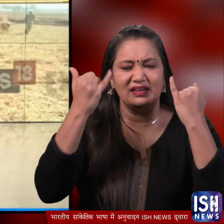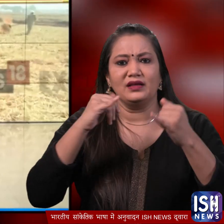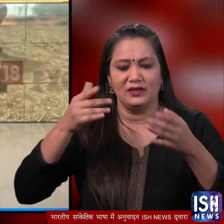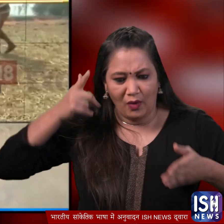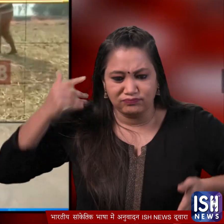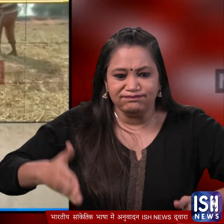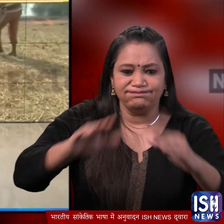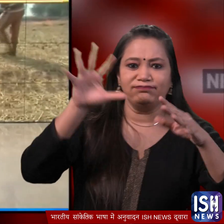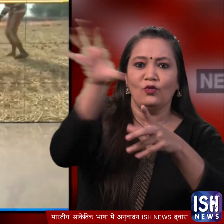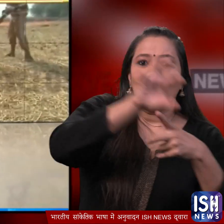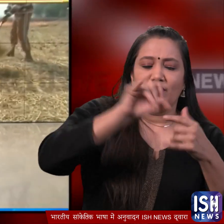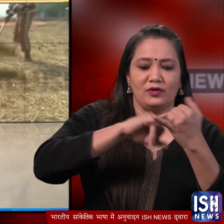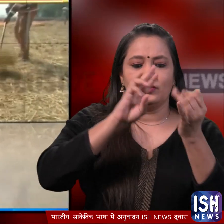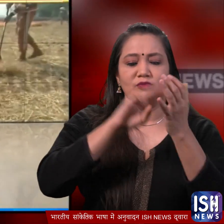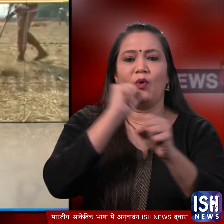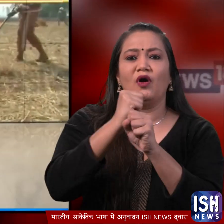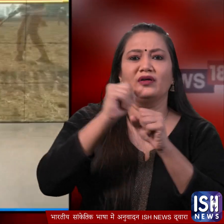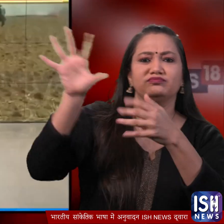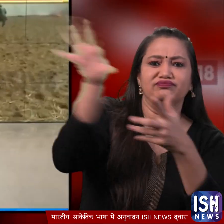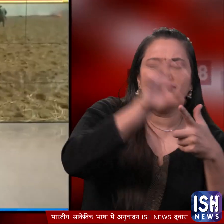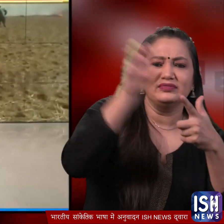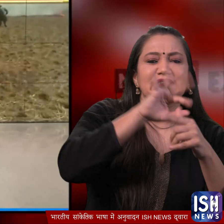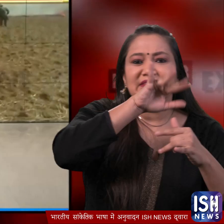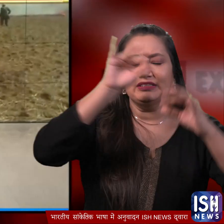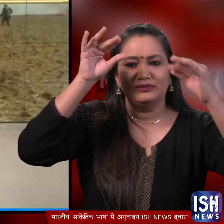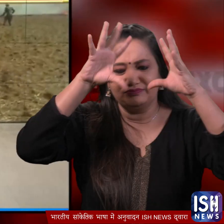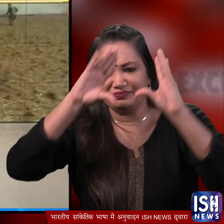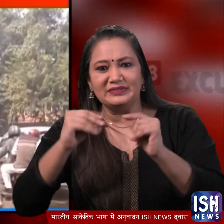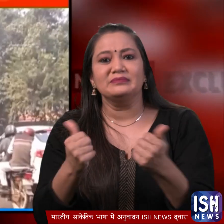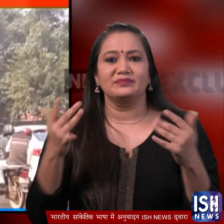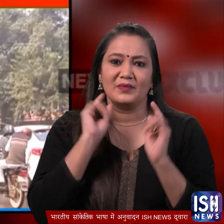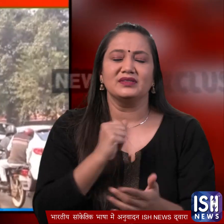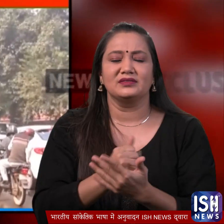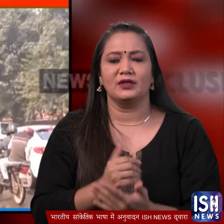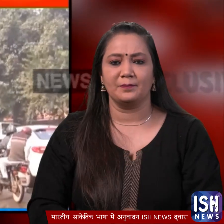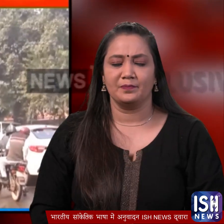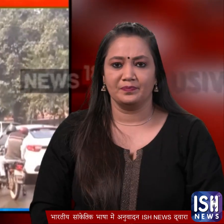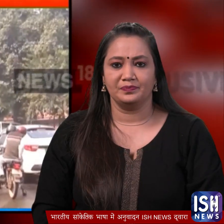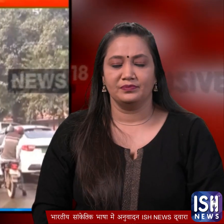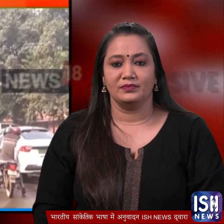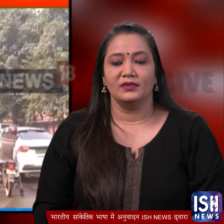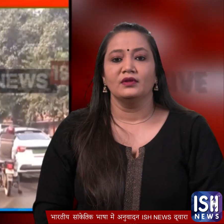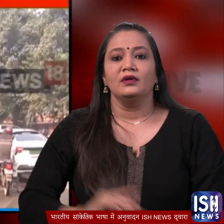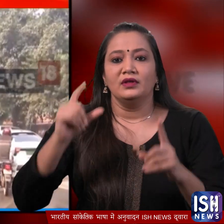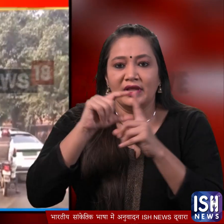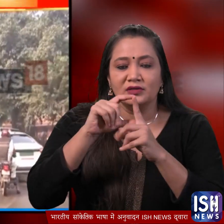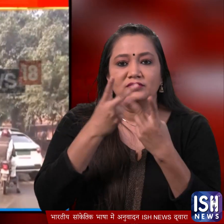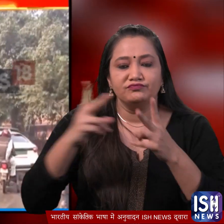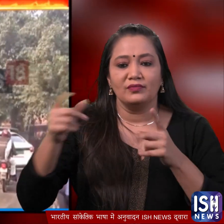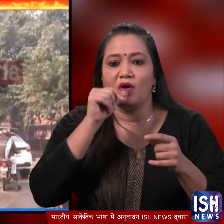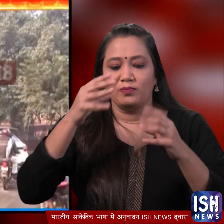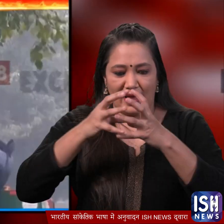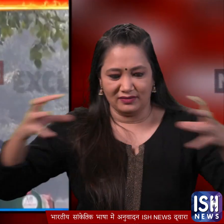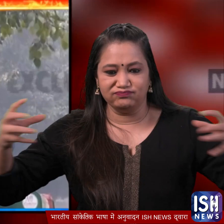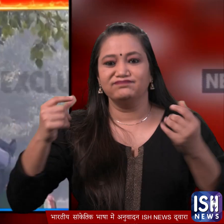स्मोक टावर काम पर लगाए जा रहे हैं ताकि हवा से प्रदूषण के कण हटाए जा सकें। इसके अलावा दिल्ली में सरकारी एजेंसियां